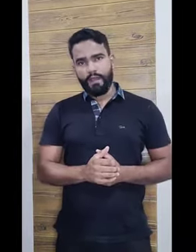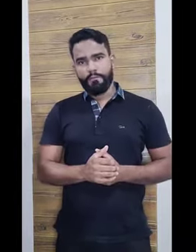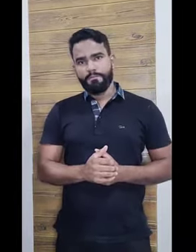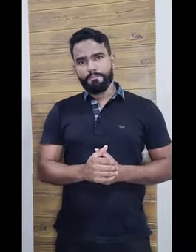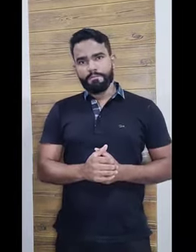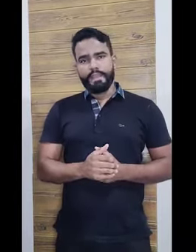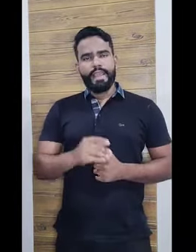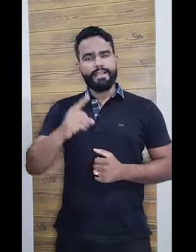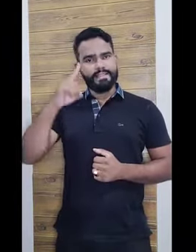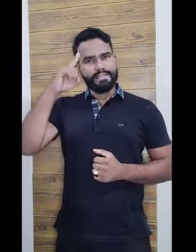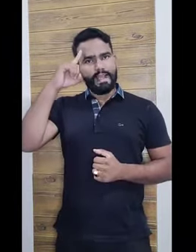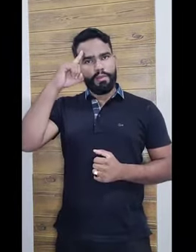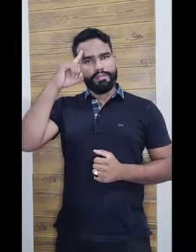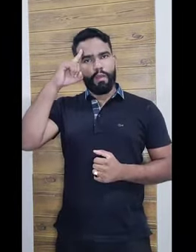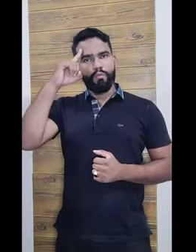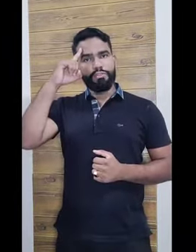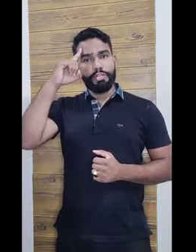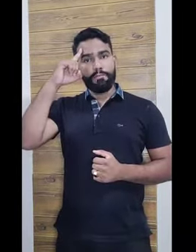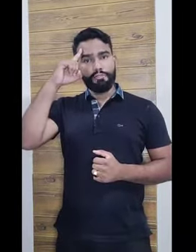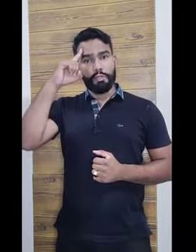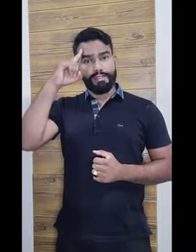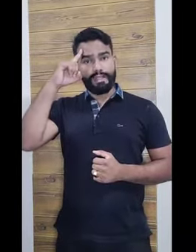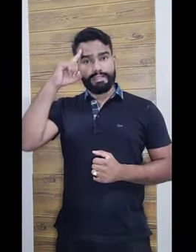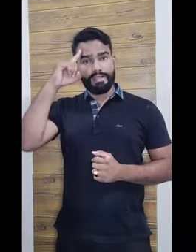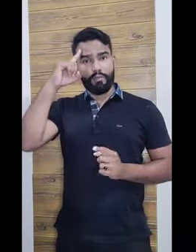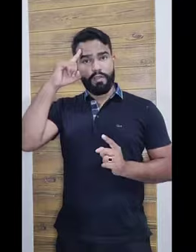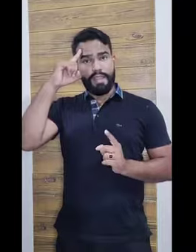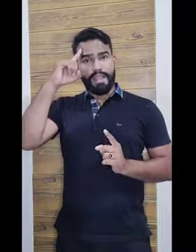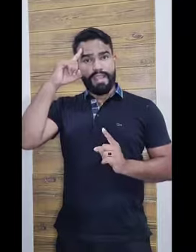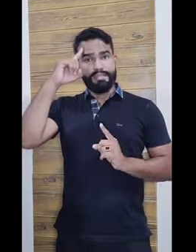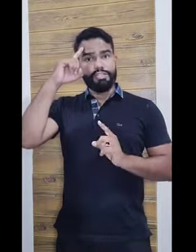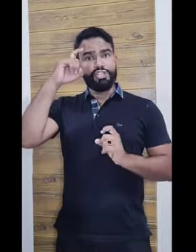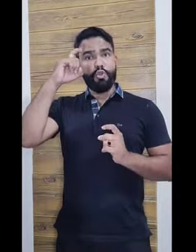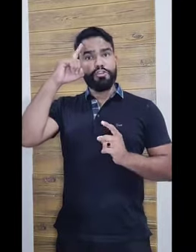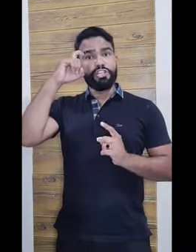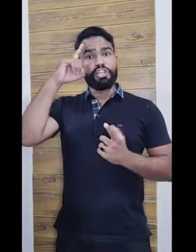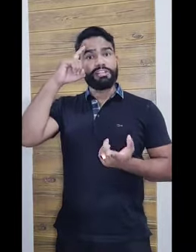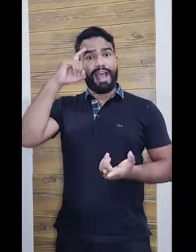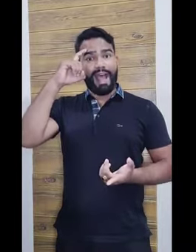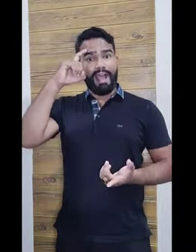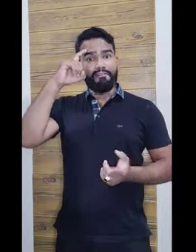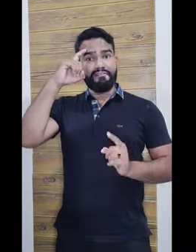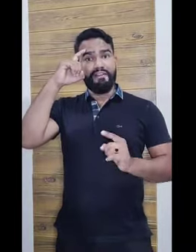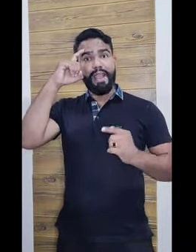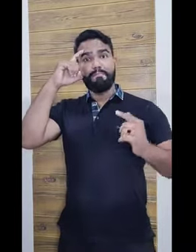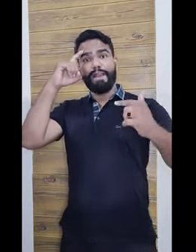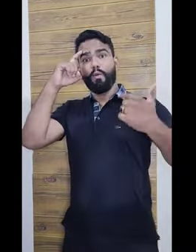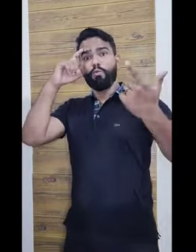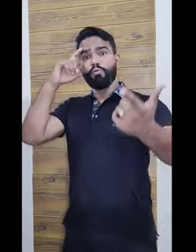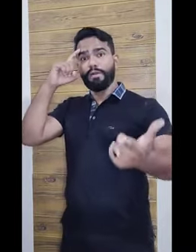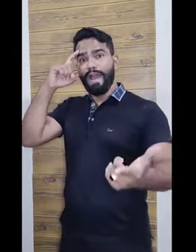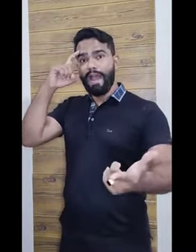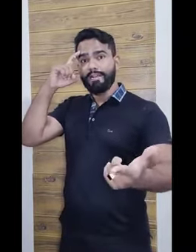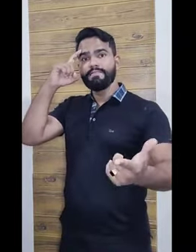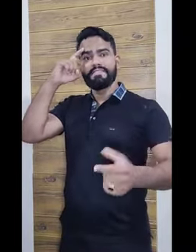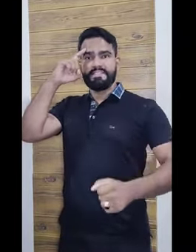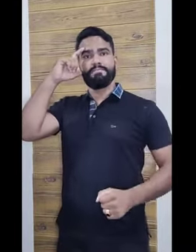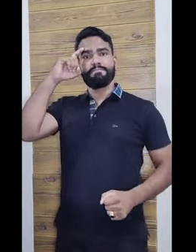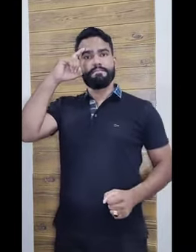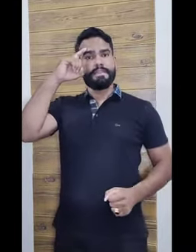sinal. Esse sinal ele tem algum tipo de orientação? Ele de onde está vai para algum lugar? Sim.